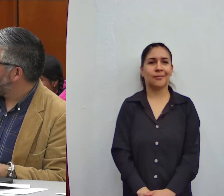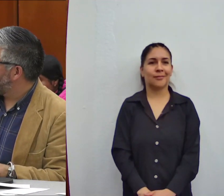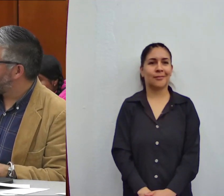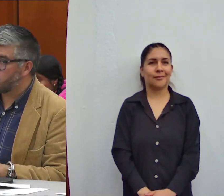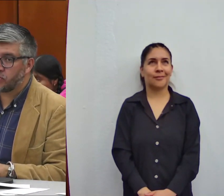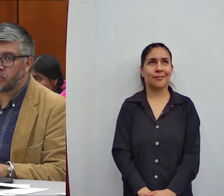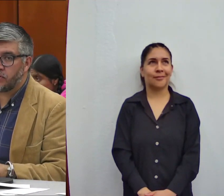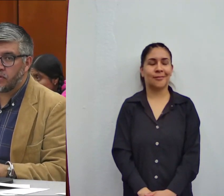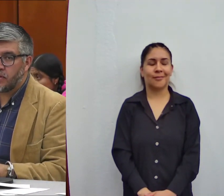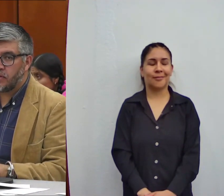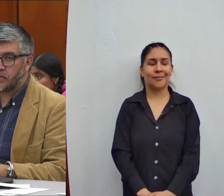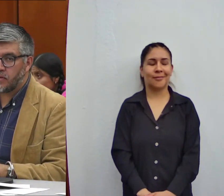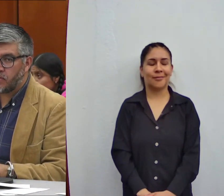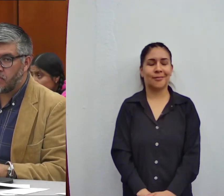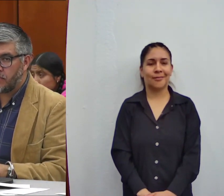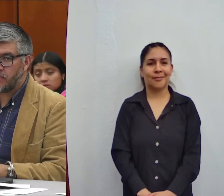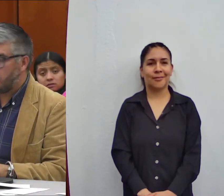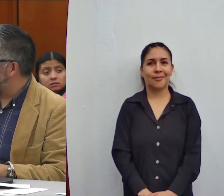Vamos